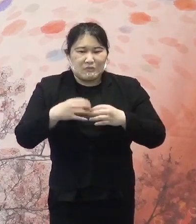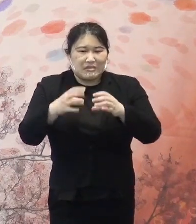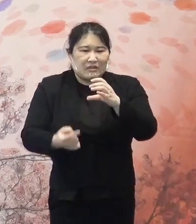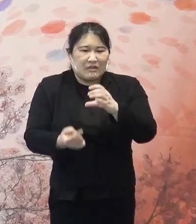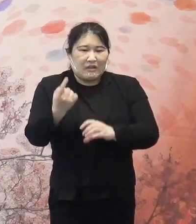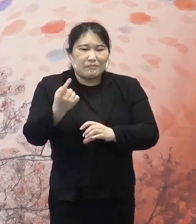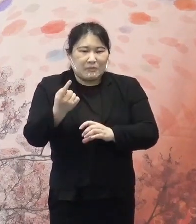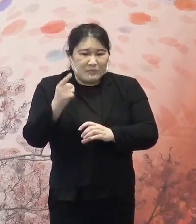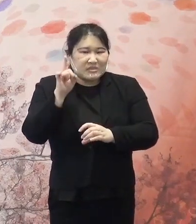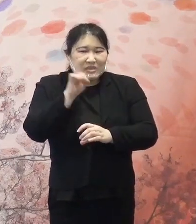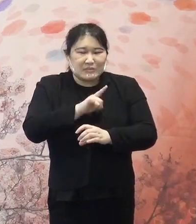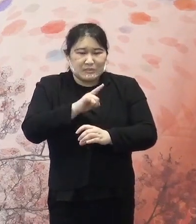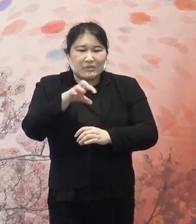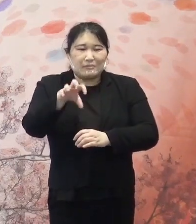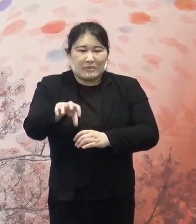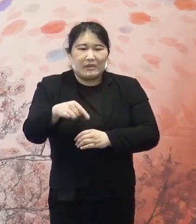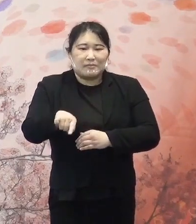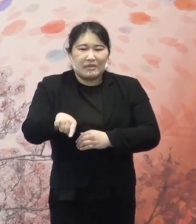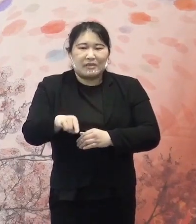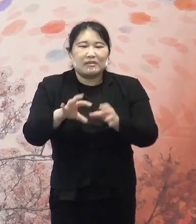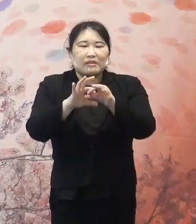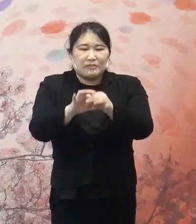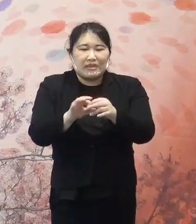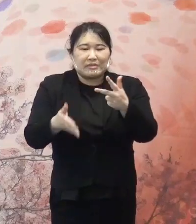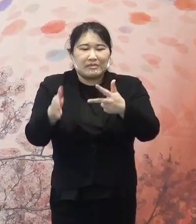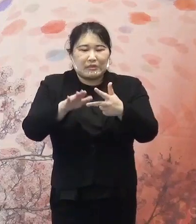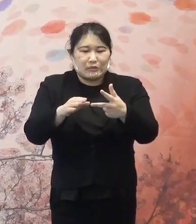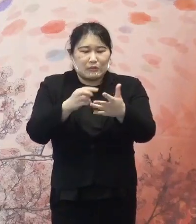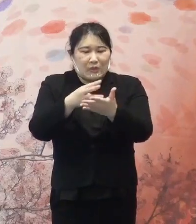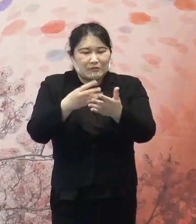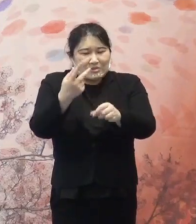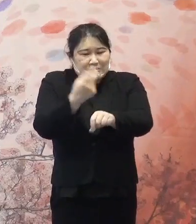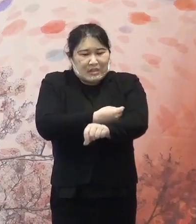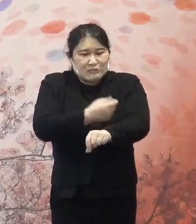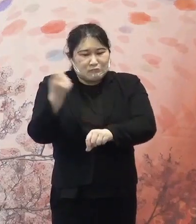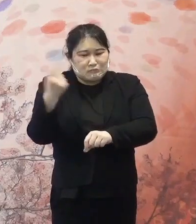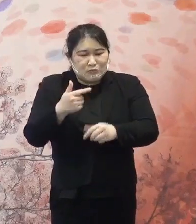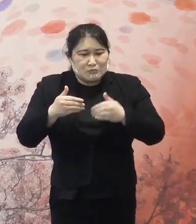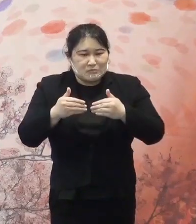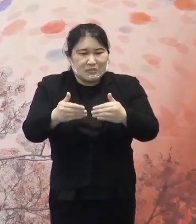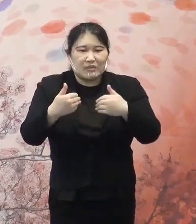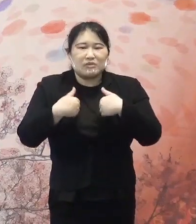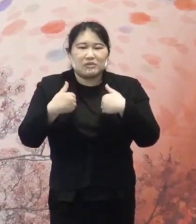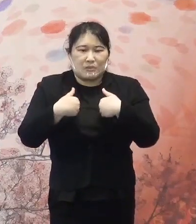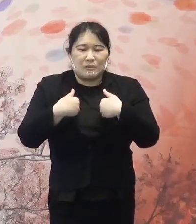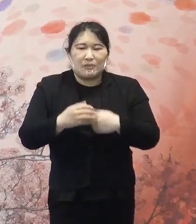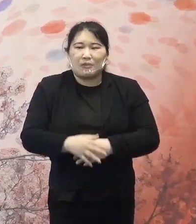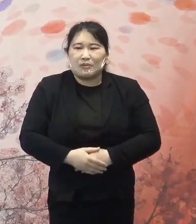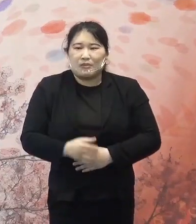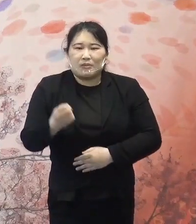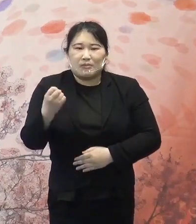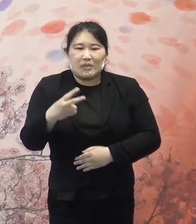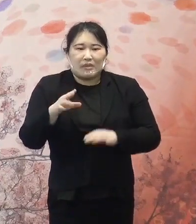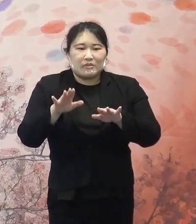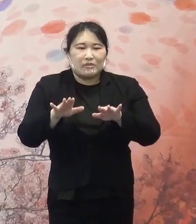を改めて急いでいく必要があるということが一つ、それから、今日もいわゆる